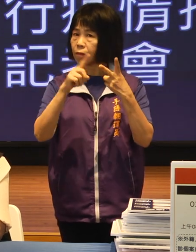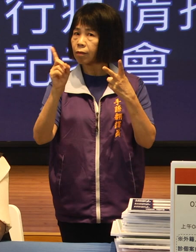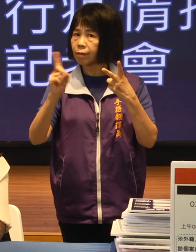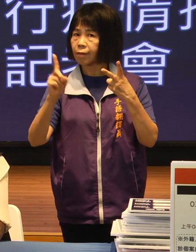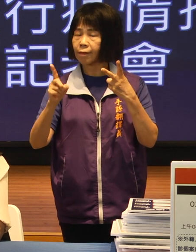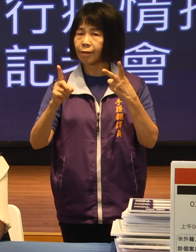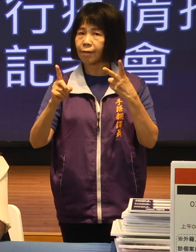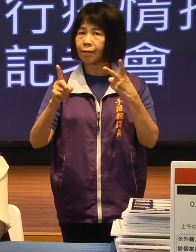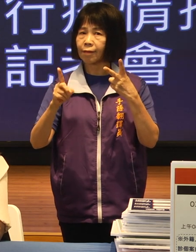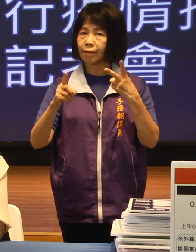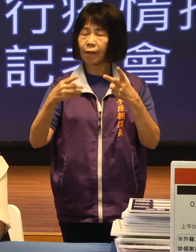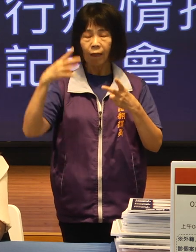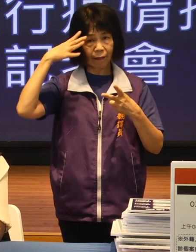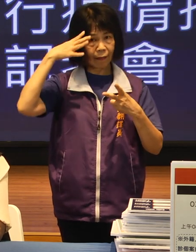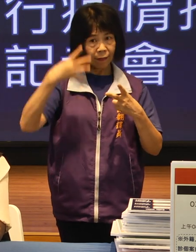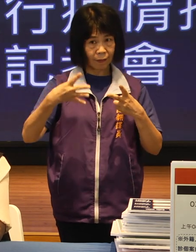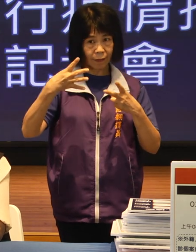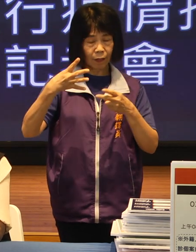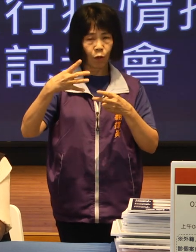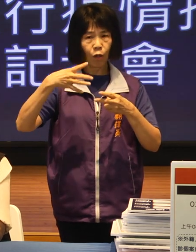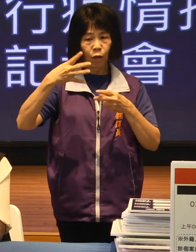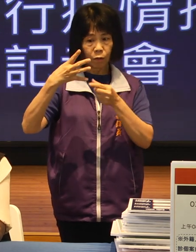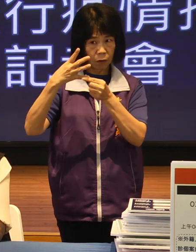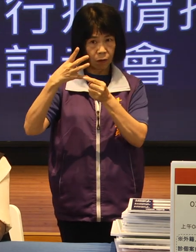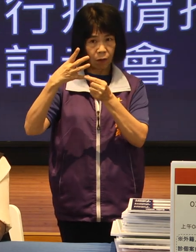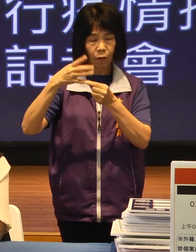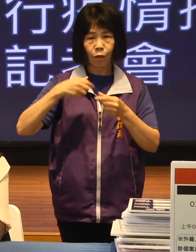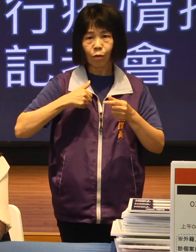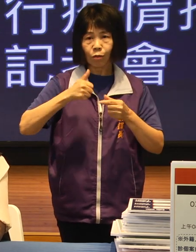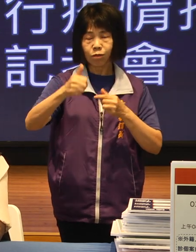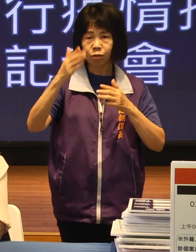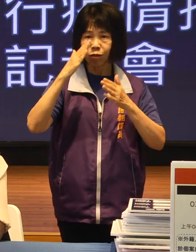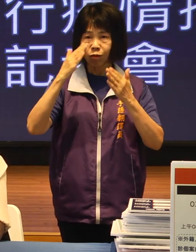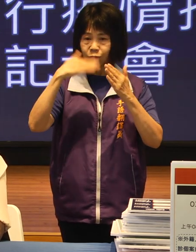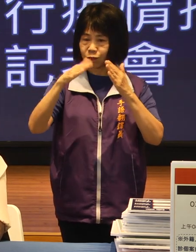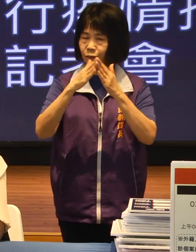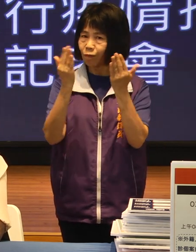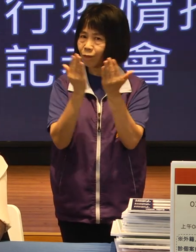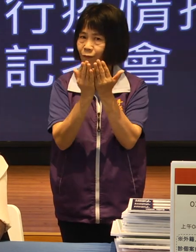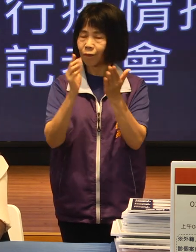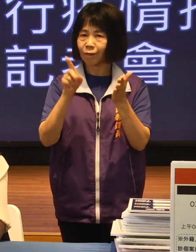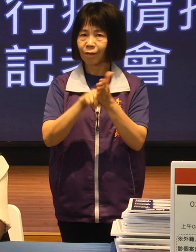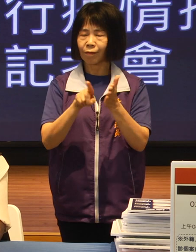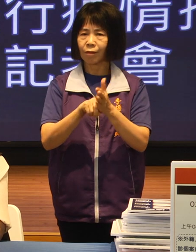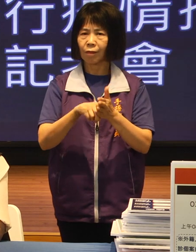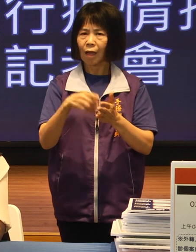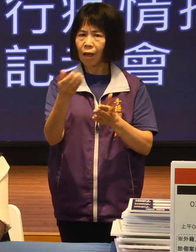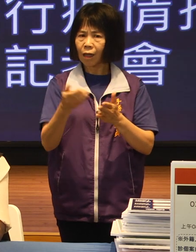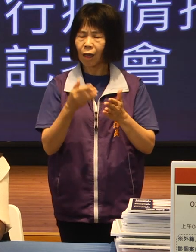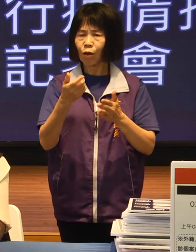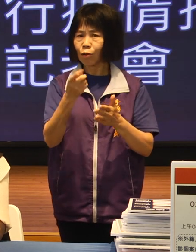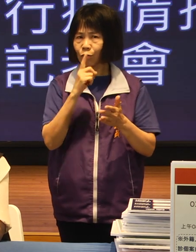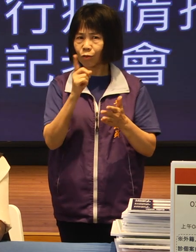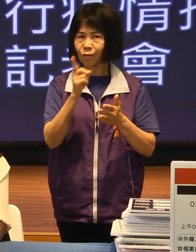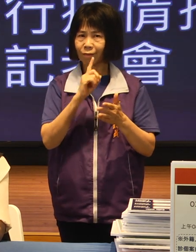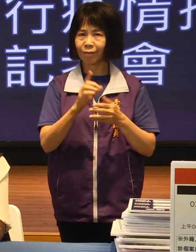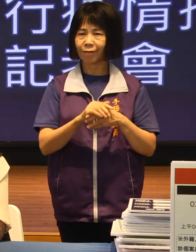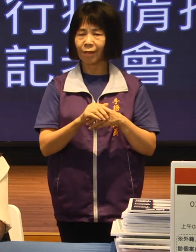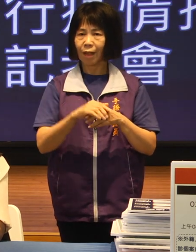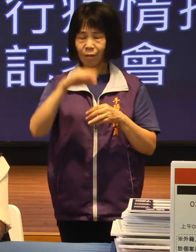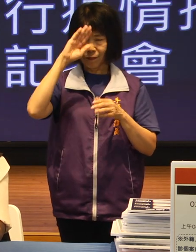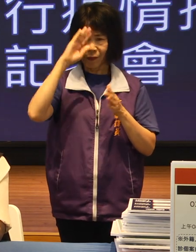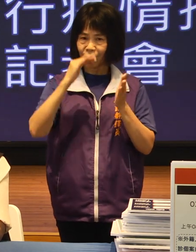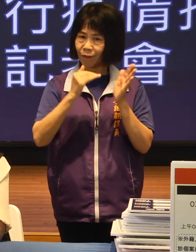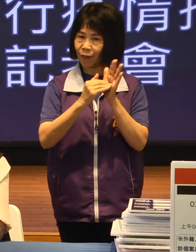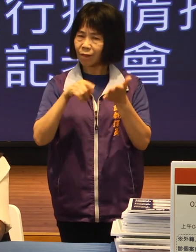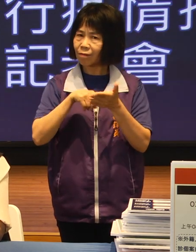是在我们第4天准备要返回学校的时候，因为不管是刚刚上面所提到的防疫